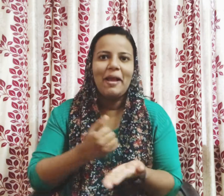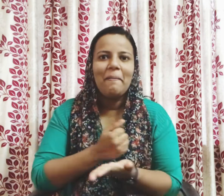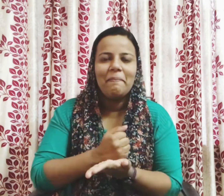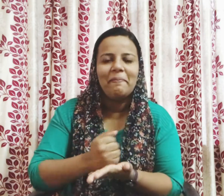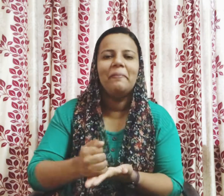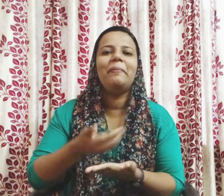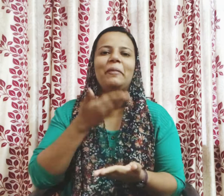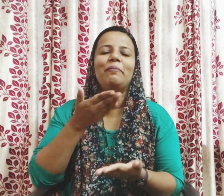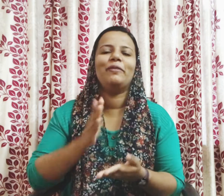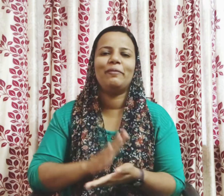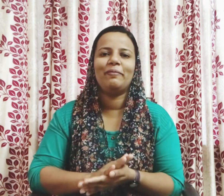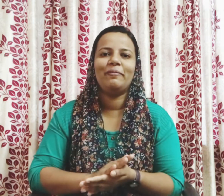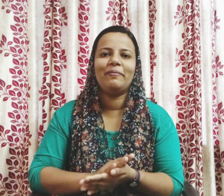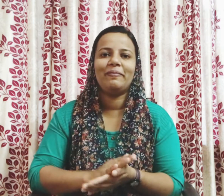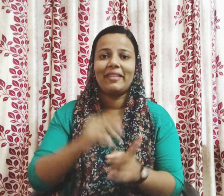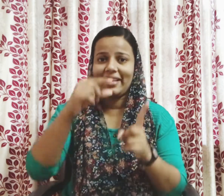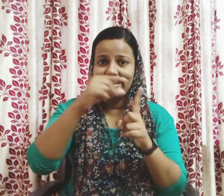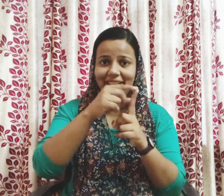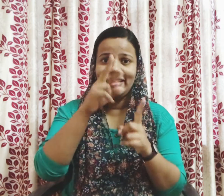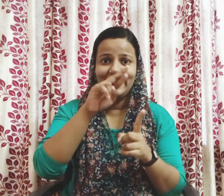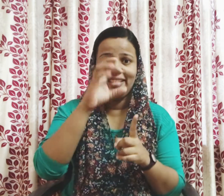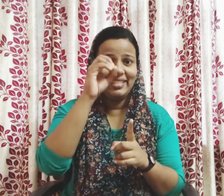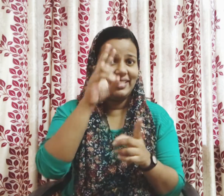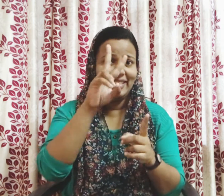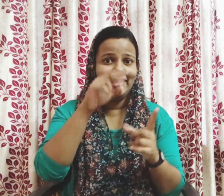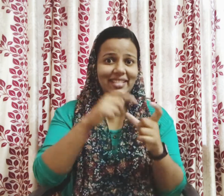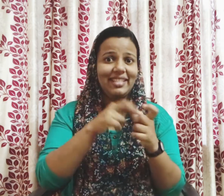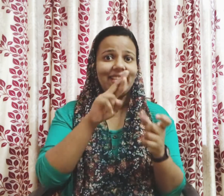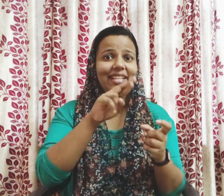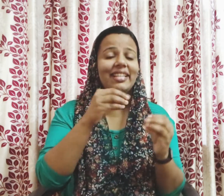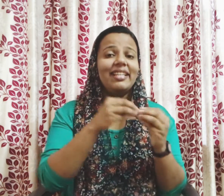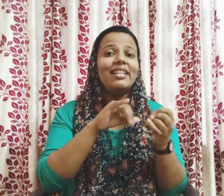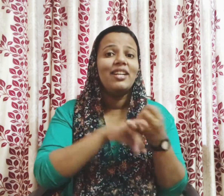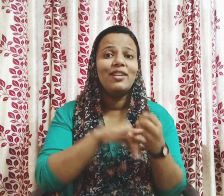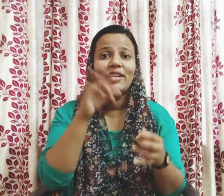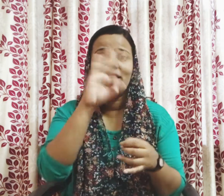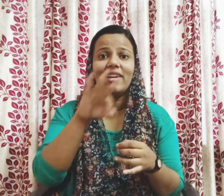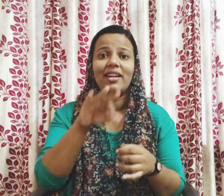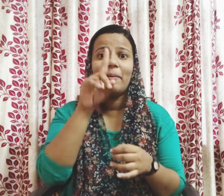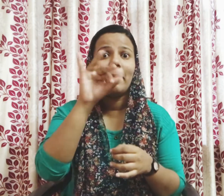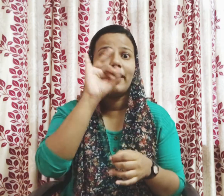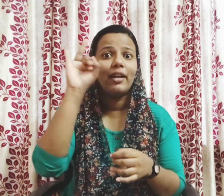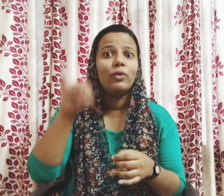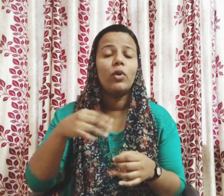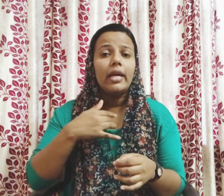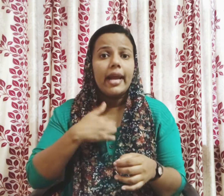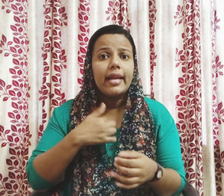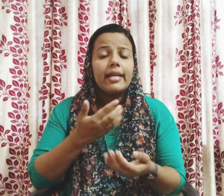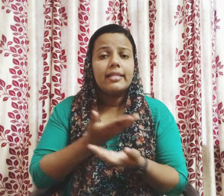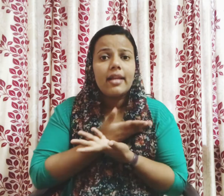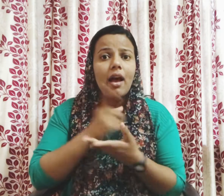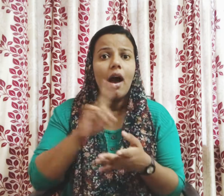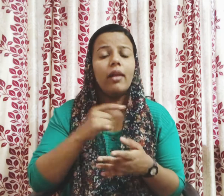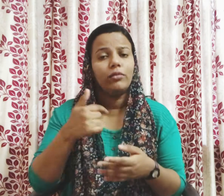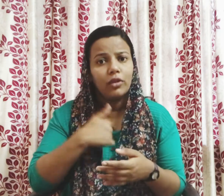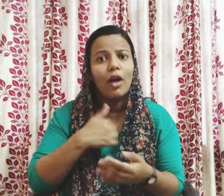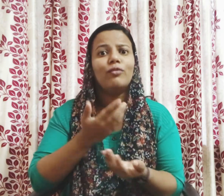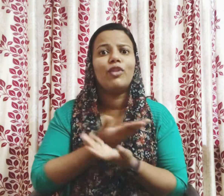നമ്മളെ അഭ്യസിപ്പിക്കുന്ന ദൈവമാണ്. നമ്മൾ സദൃശവാക്യത്തെ വായിച്ച ഭാഗം എന്താണെന്നറിയാം, 8:17 പറയുന്നു, എന്നെ സ്നേഹിക്കുന്നവരെ ഞാൻ സ്നേഹിക്കുന്നു, എന്നെ ജാഗ്രതയോടെ